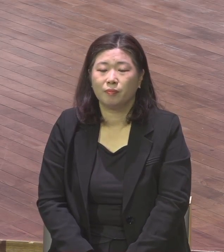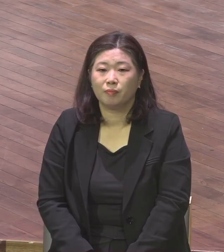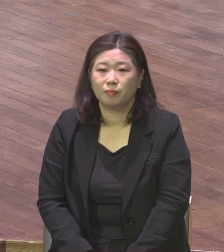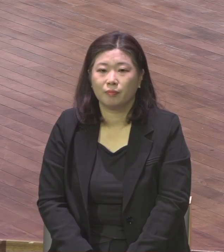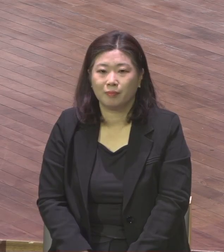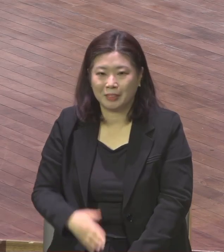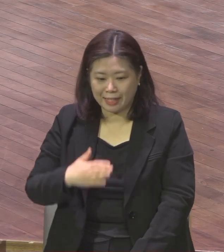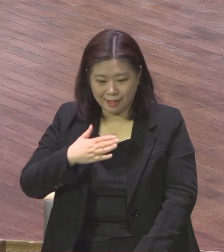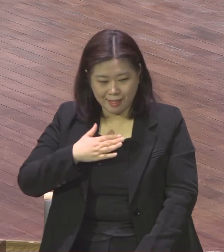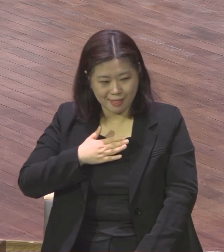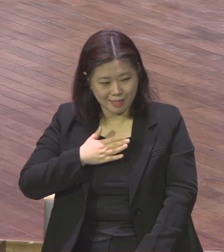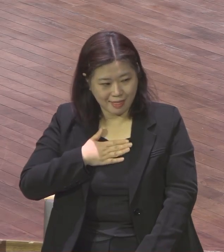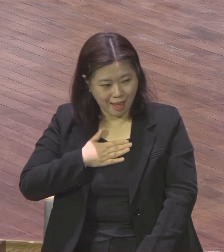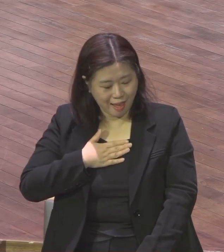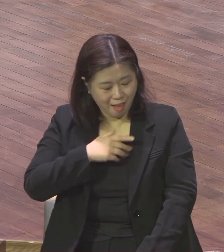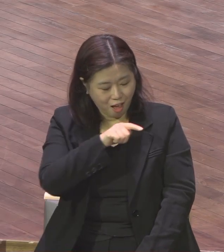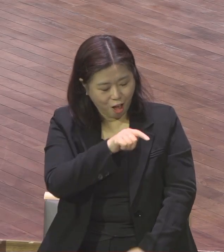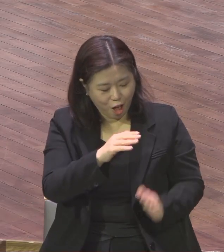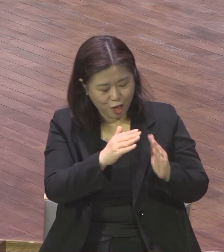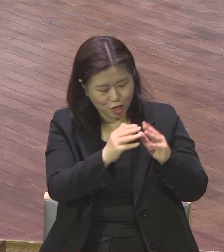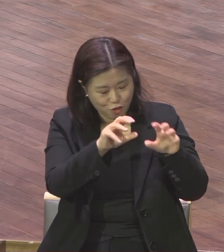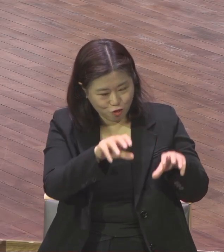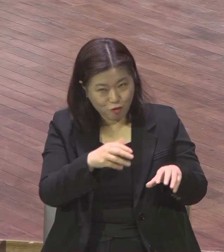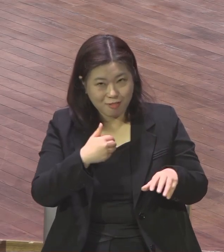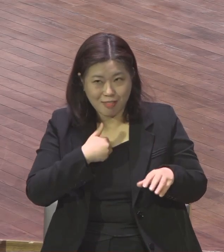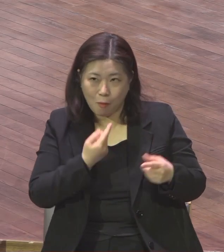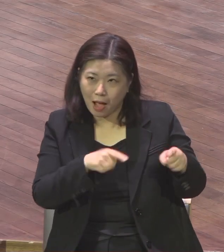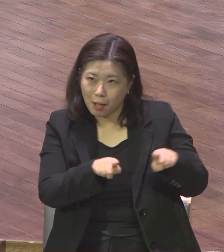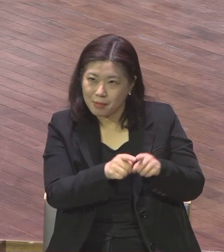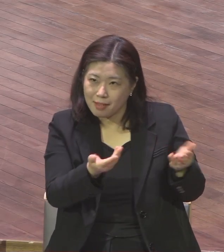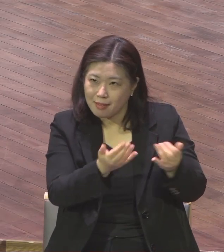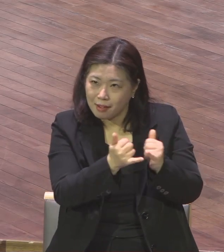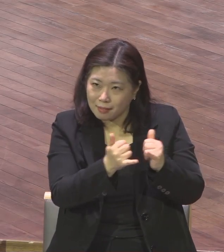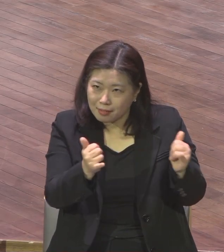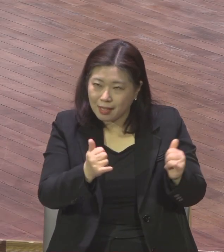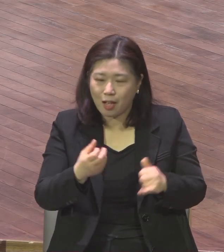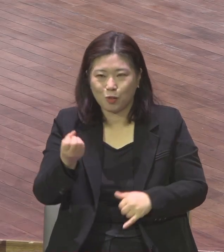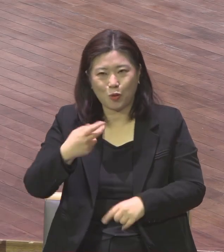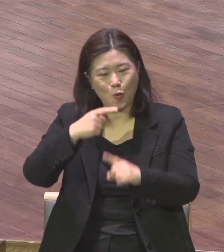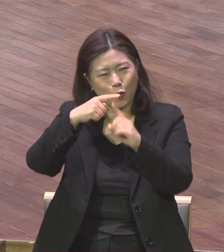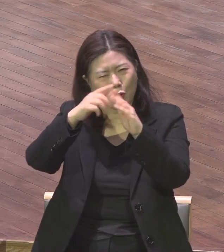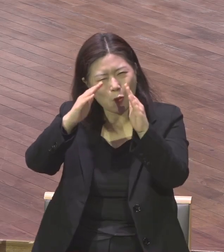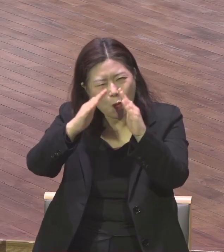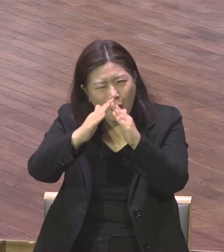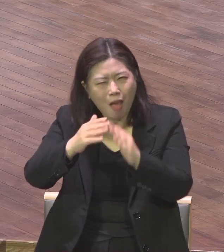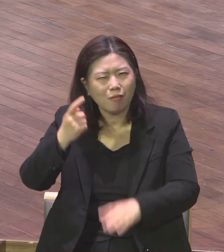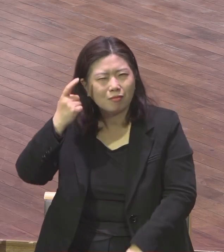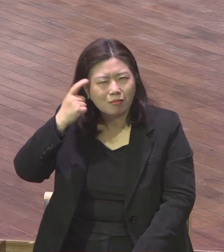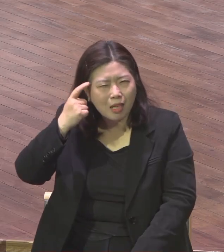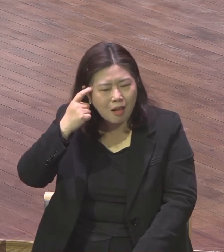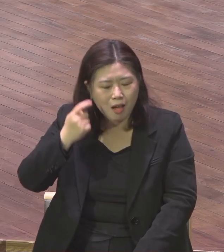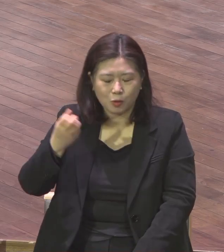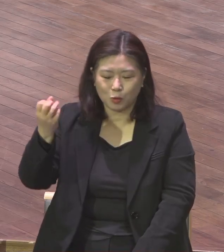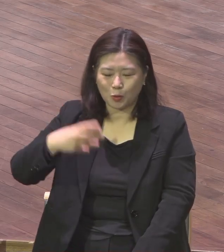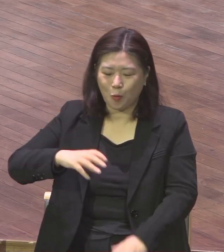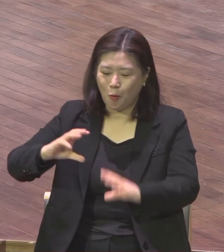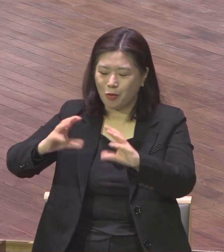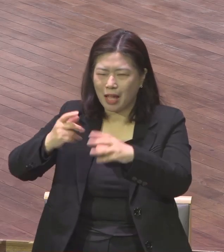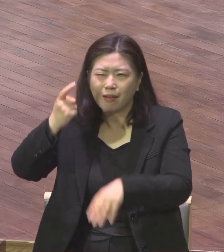내 이웃을, 내 동역자들을 바라보며 생각하면서, 교회를 생각하면서, 민족을